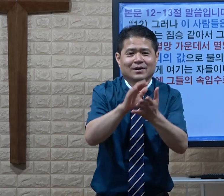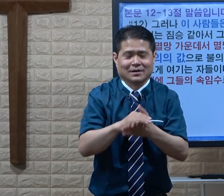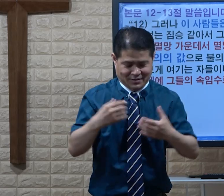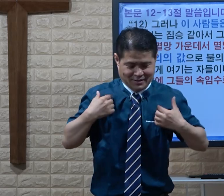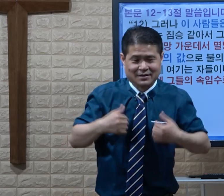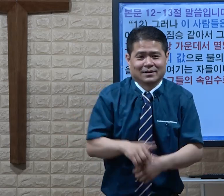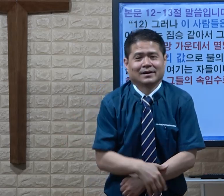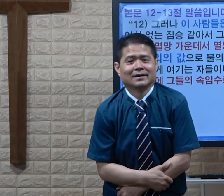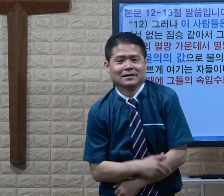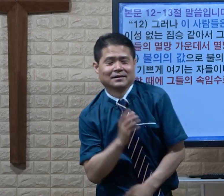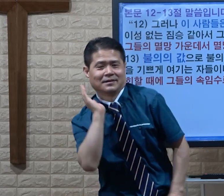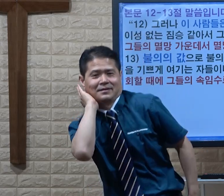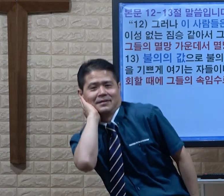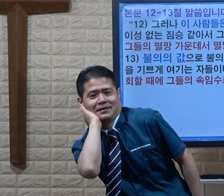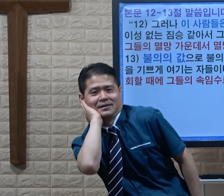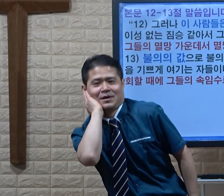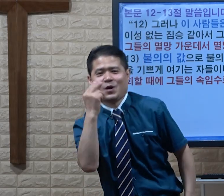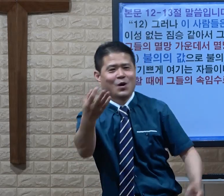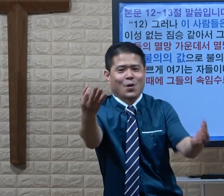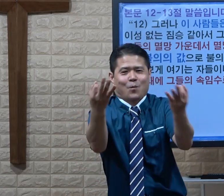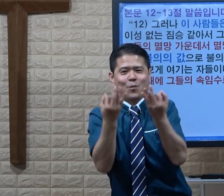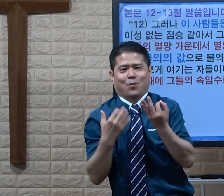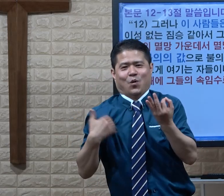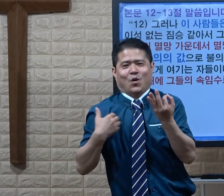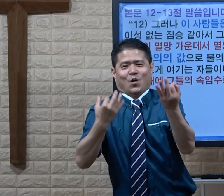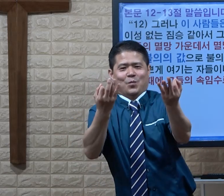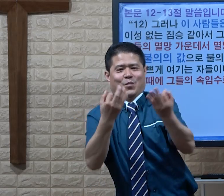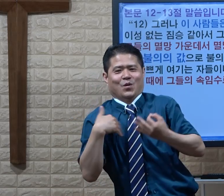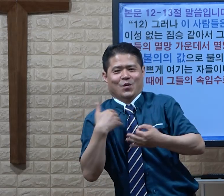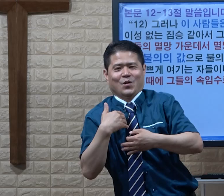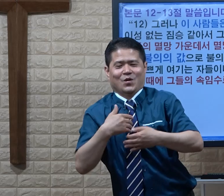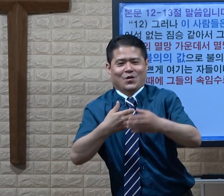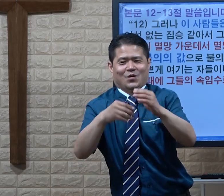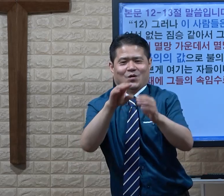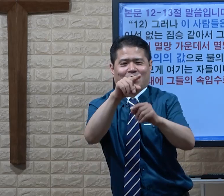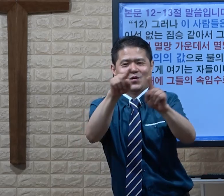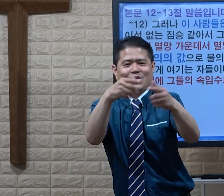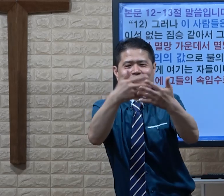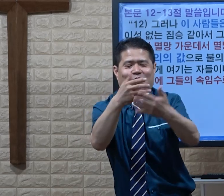자신이 습관이 되어서 누워서 예배를 드리며